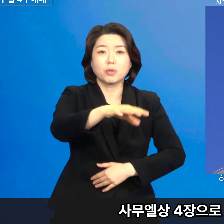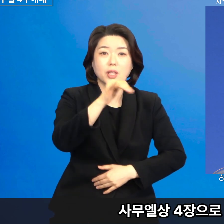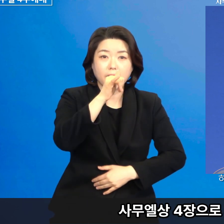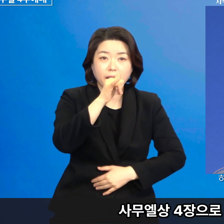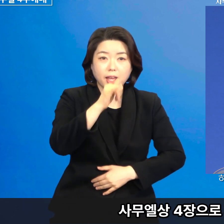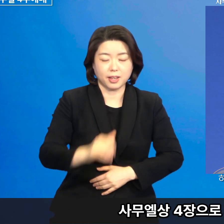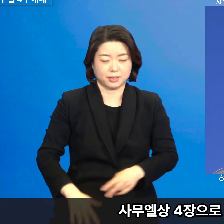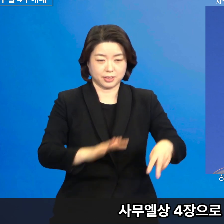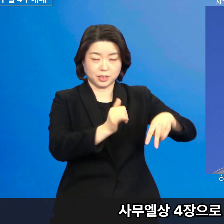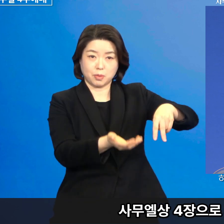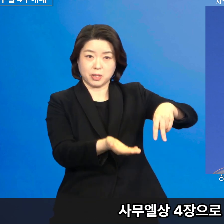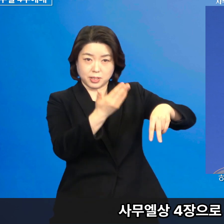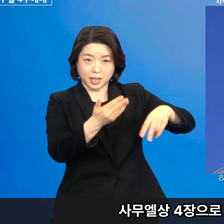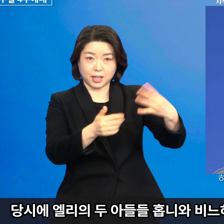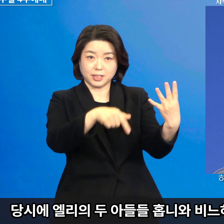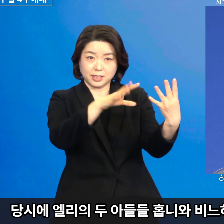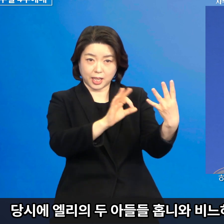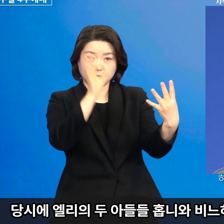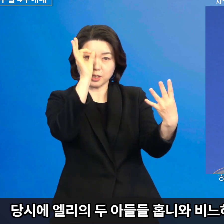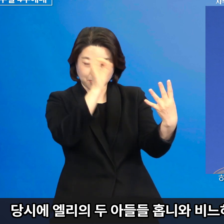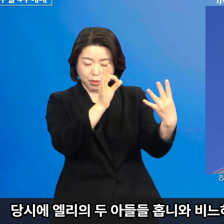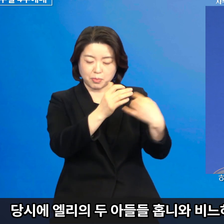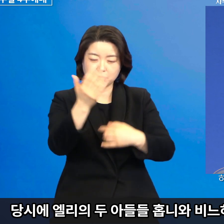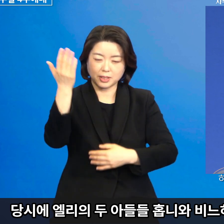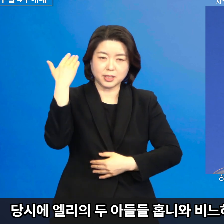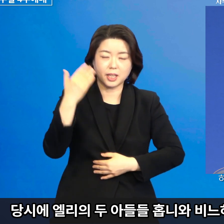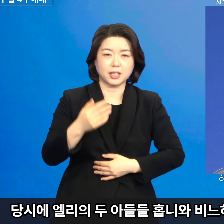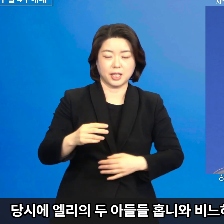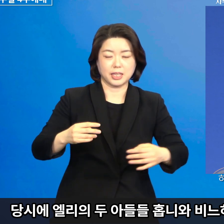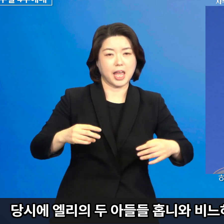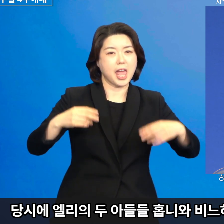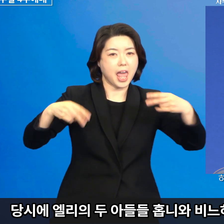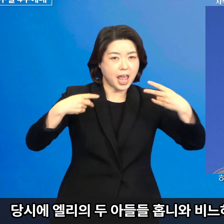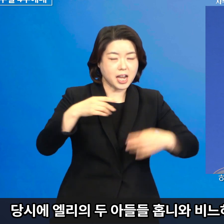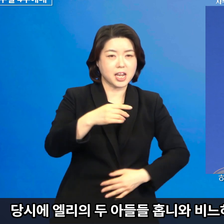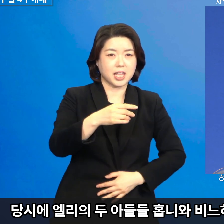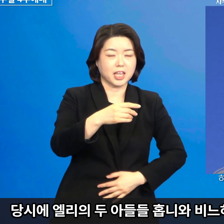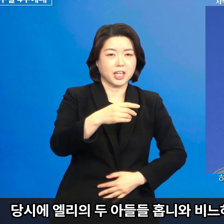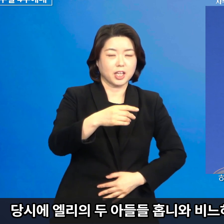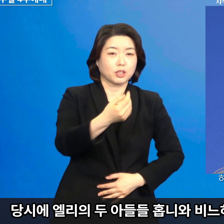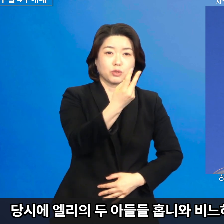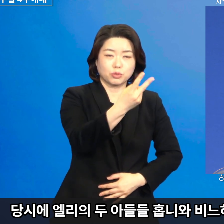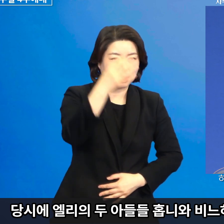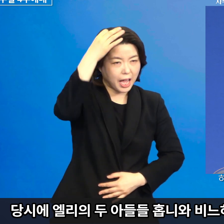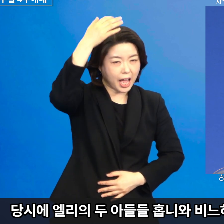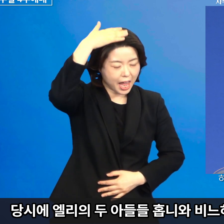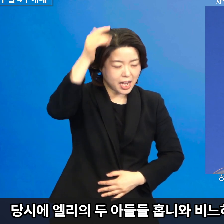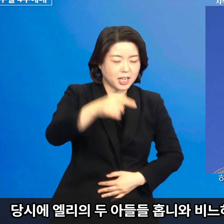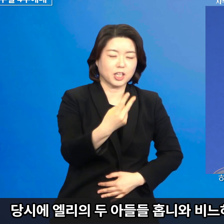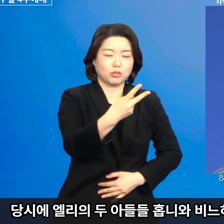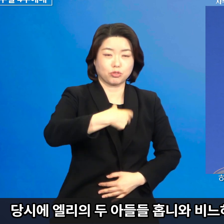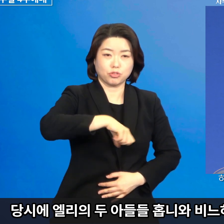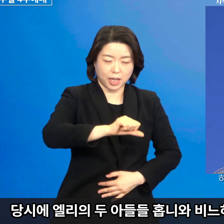사무엘상 4장으로 거슬러 올라가면 당시에 엘리의 두 아들들이 홈니와 비느하스가 언약궤를